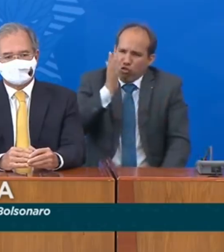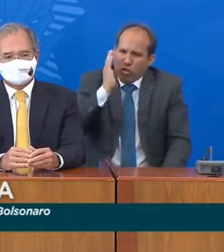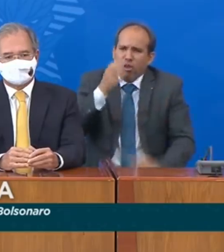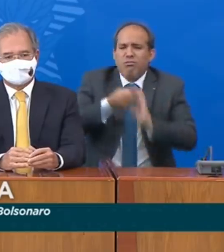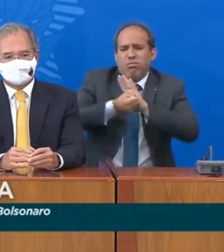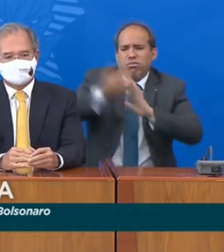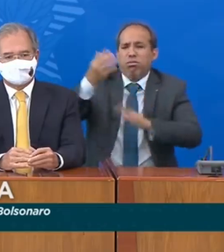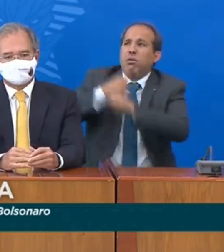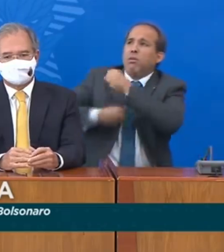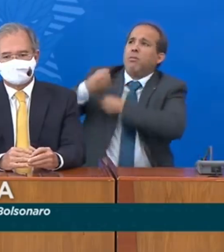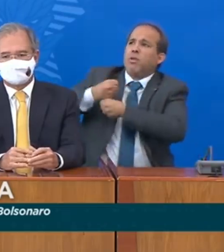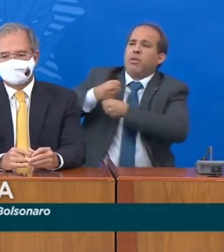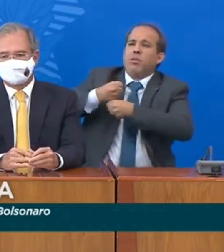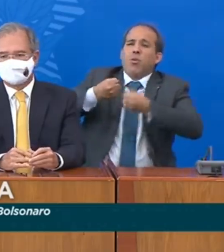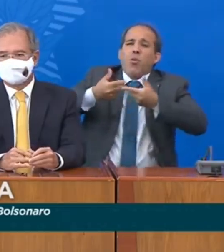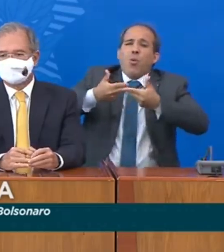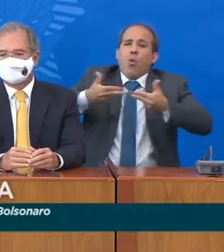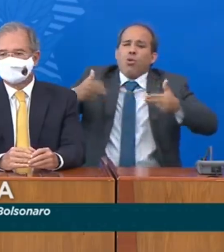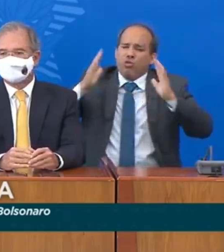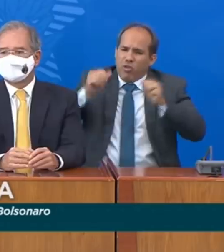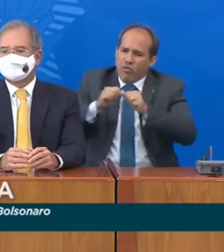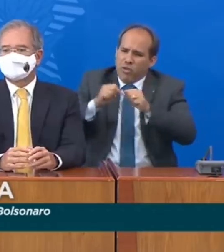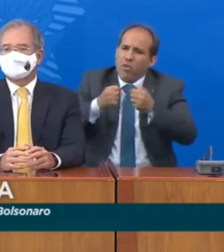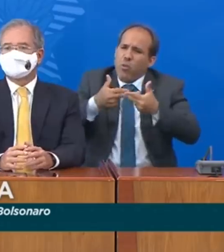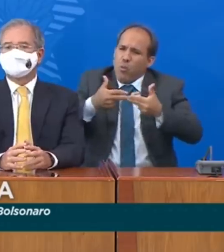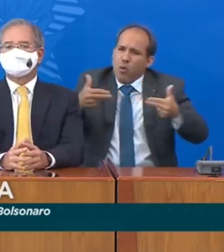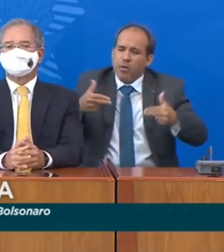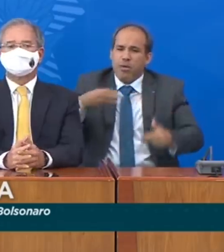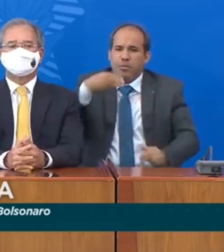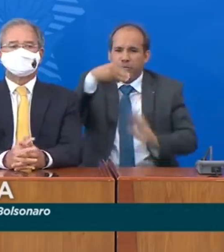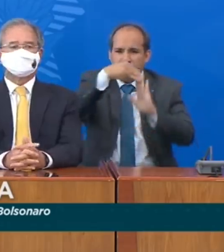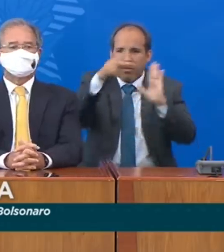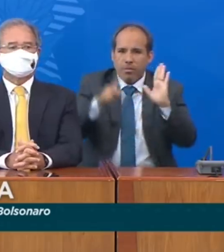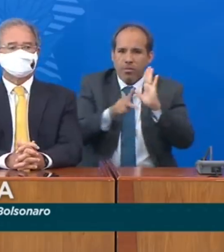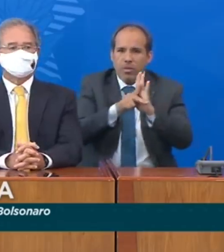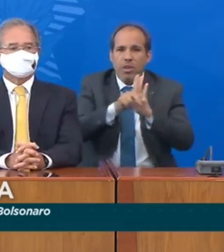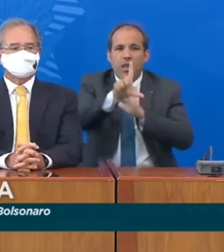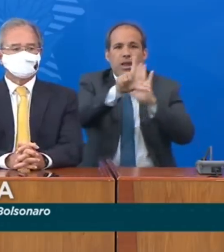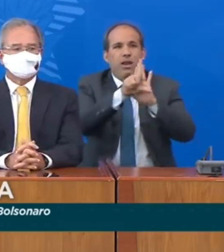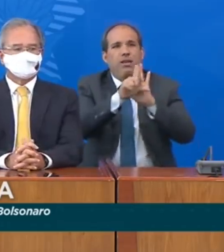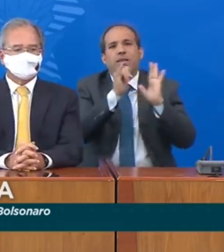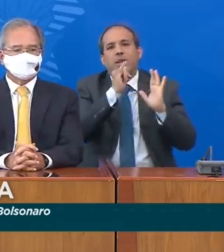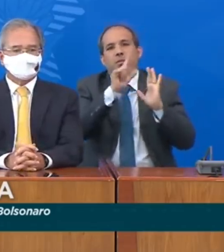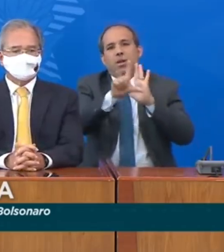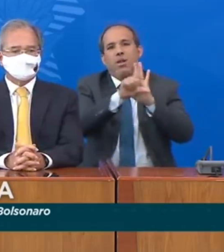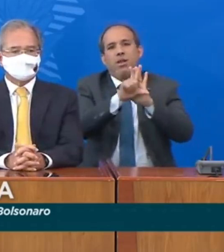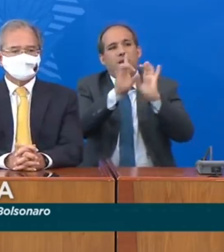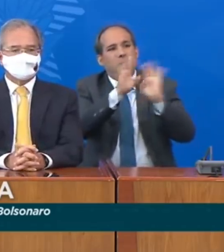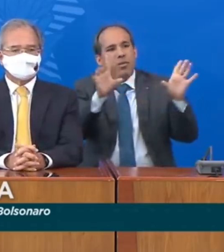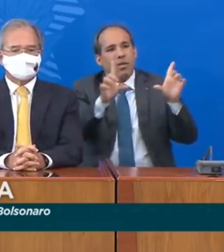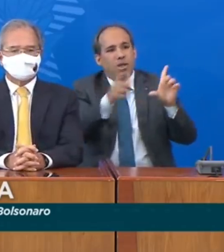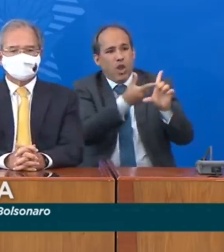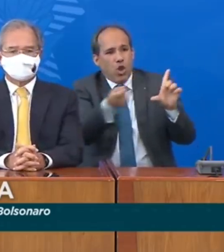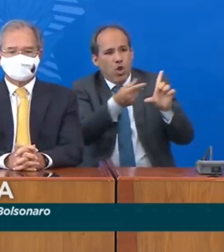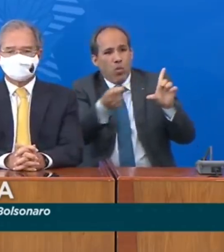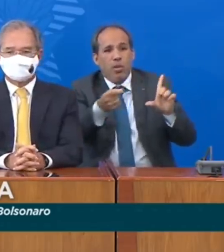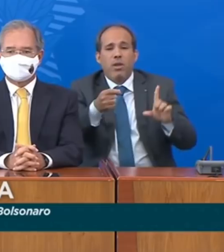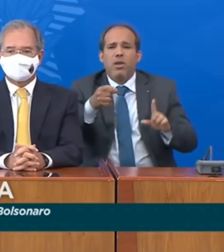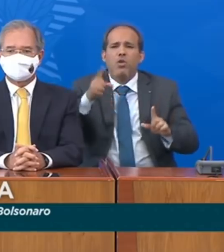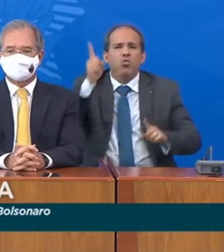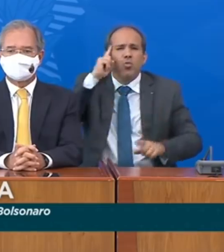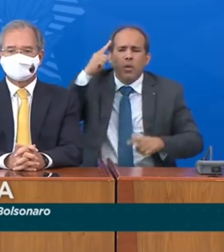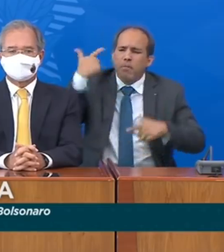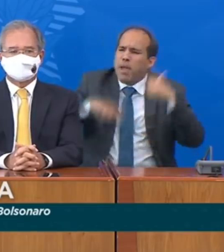coisa no passado, como, por exemplo, era MP, depois passou a Lei da Liberdade Econômica. Cada vez mais nós estamos